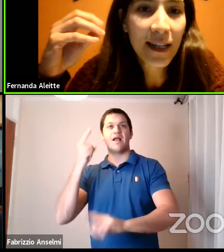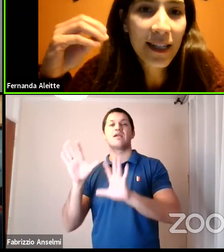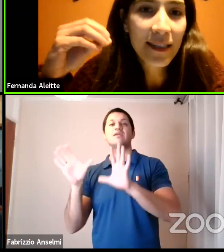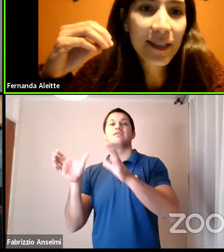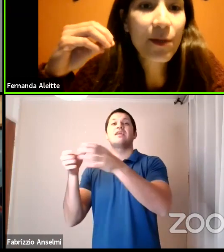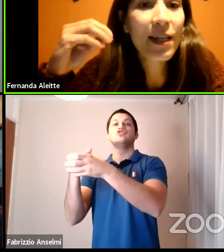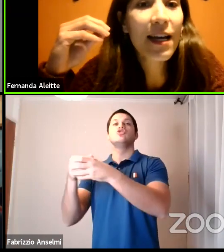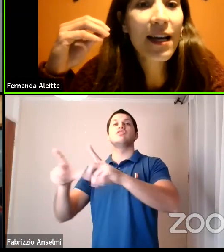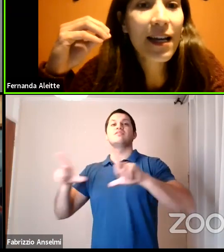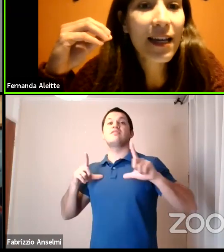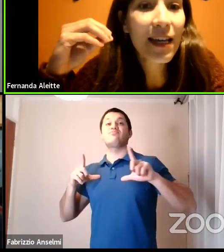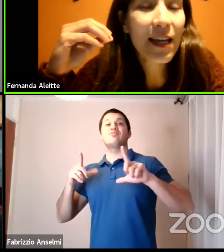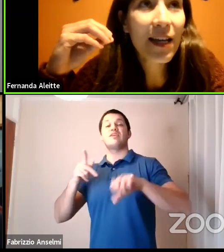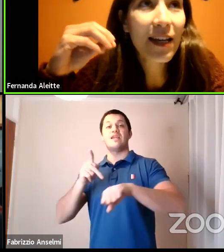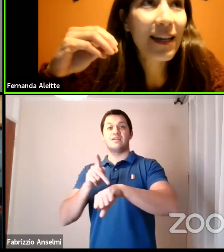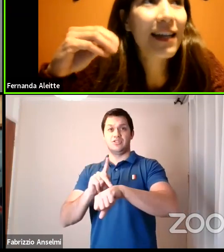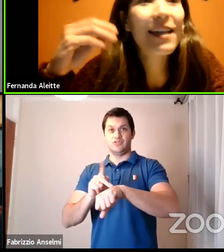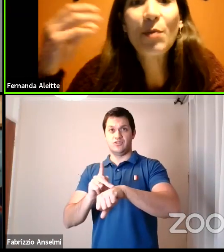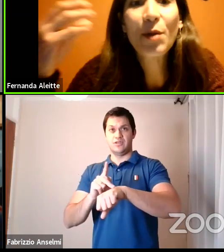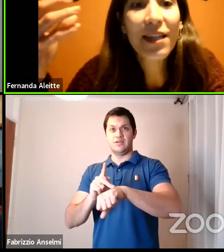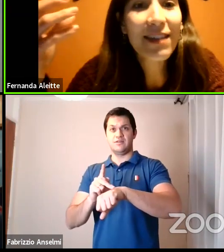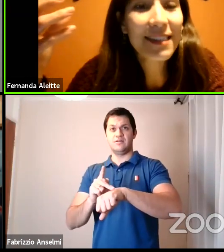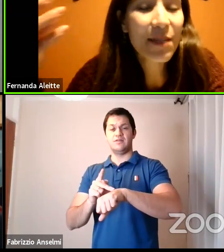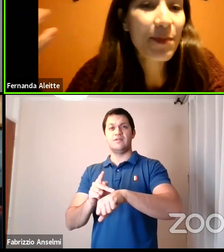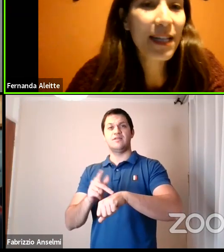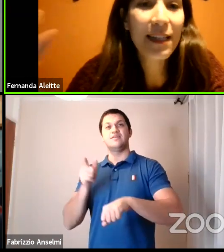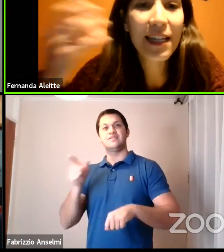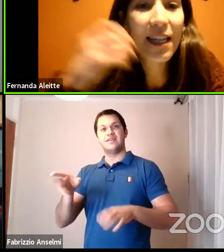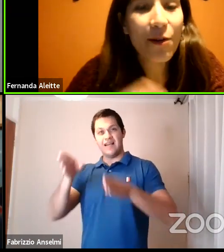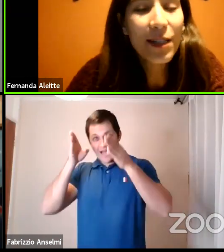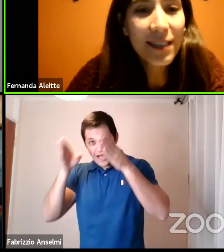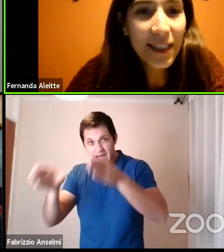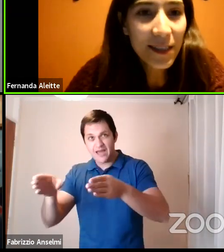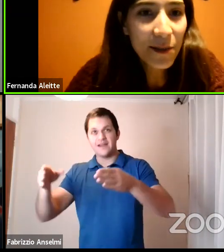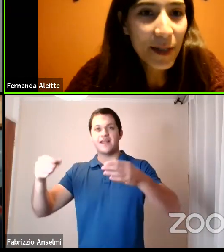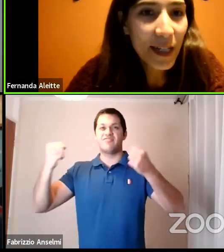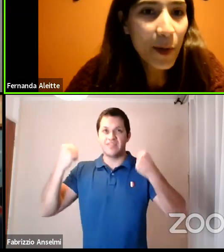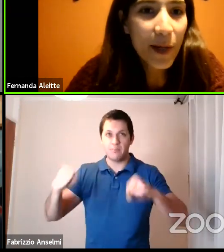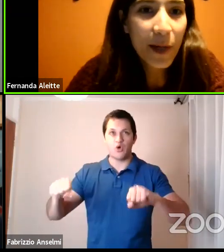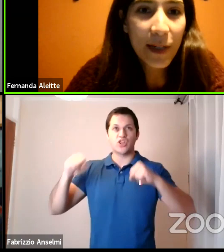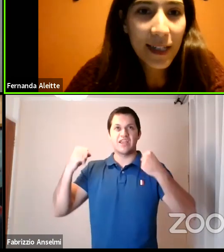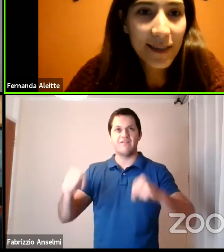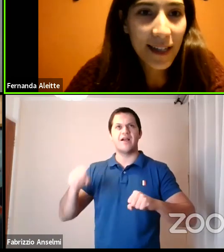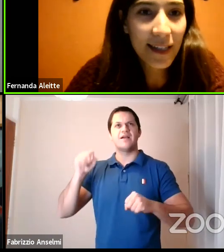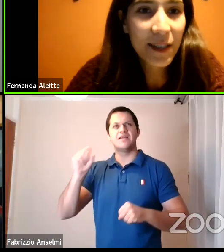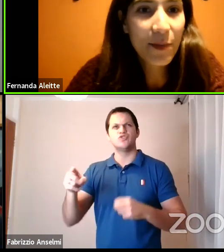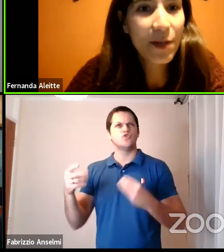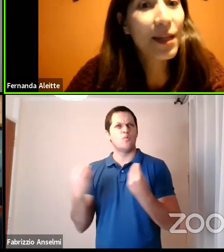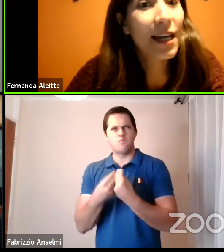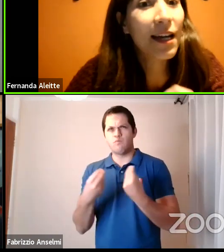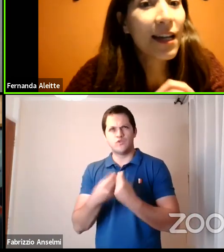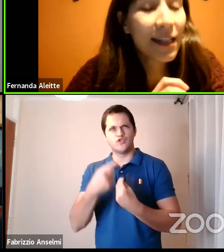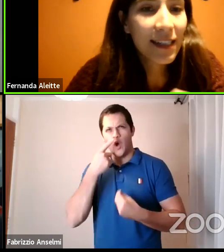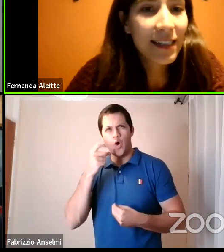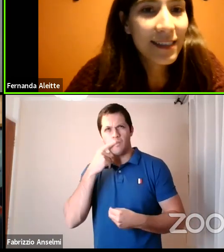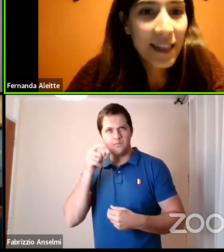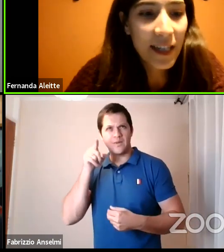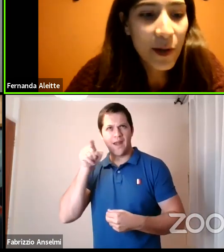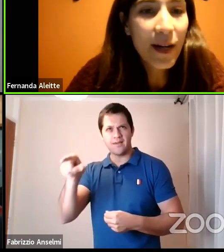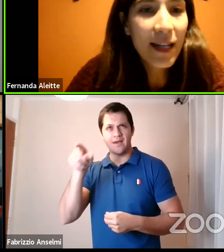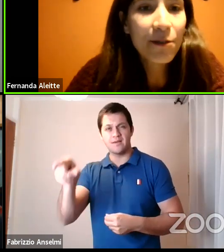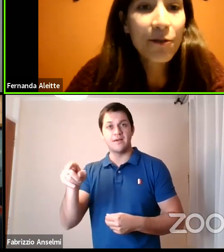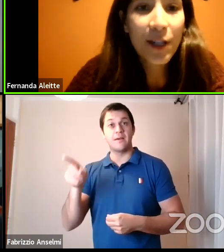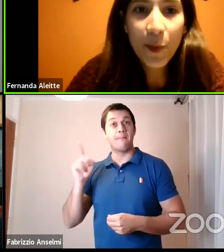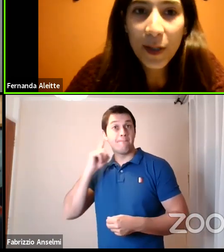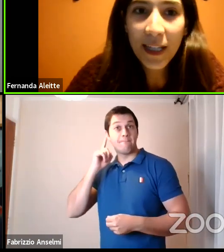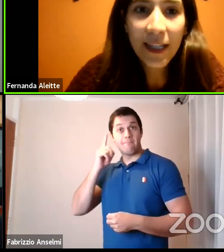kinesiología, siendo ya el área deportiva siempre hasta el día de hoy sigue siendo un área muy masculinizada, sin embargo ella se